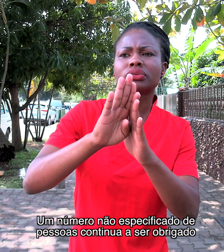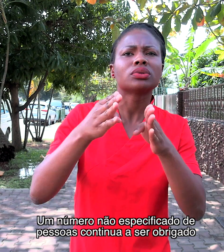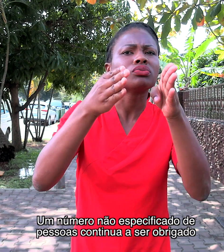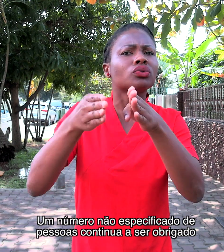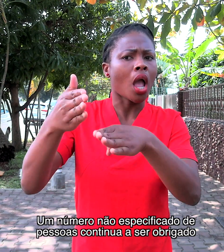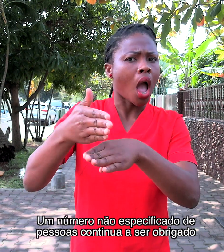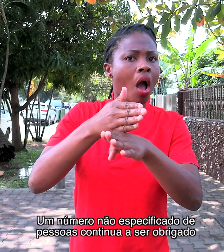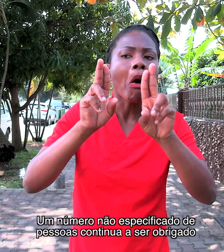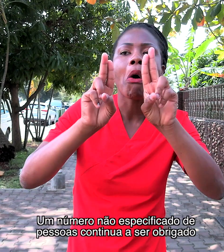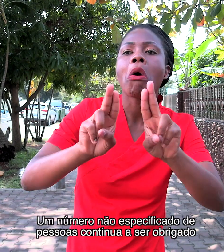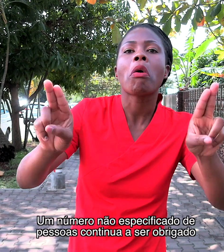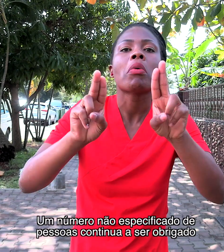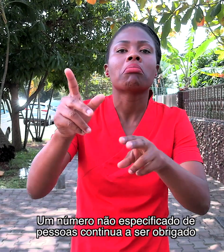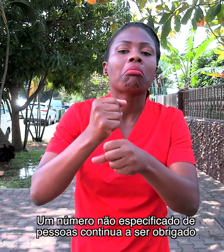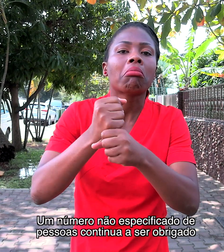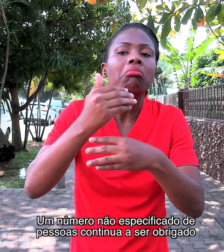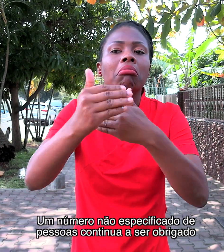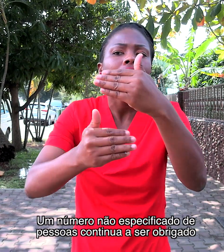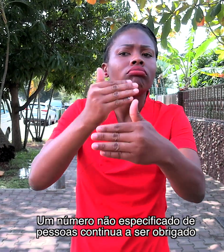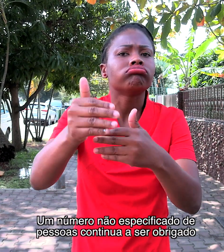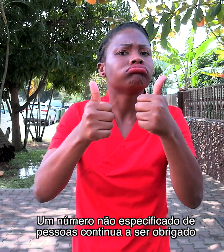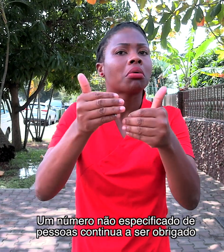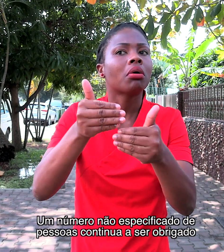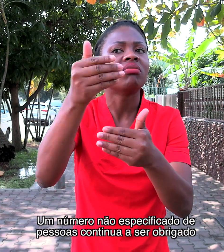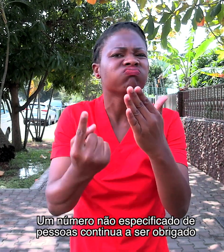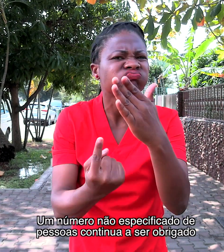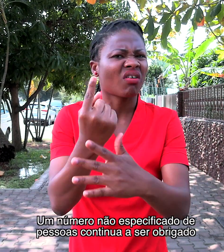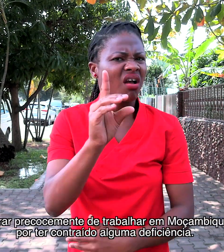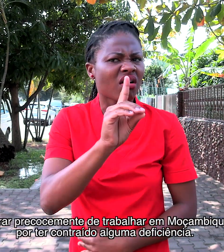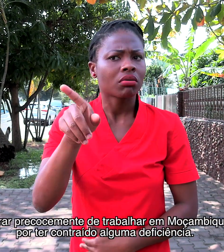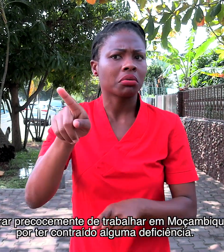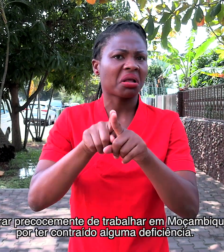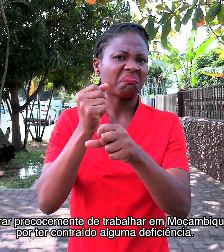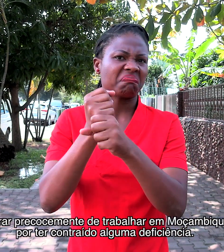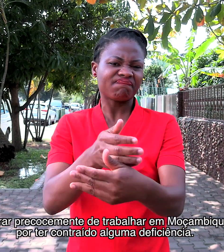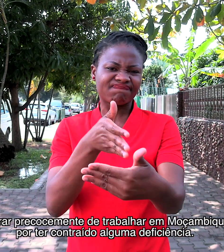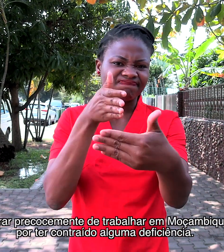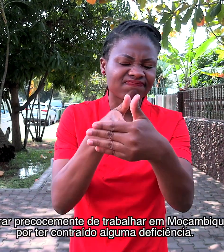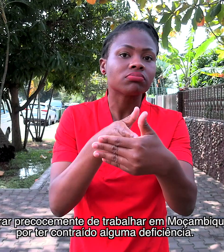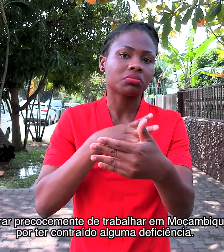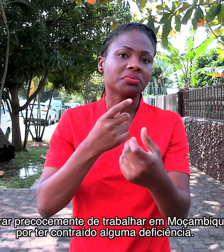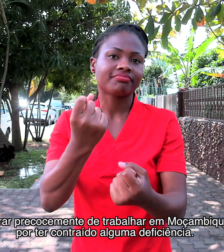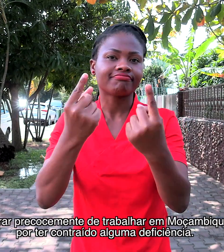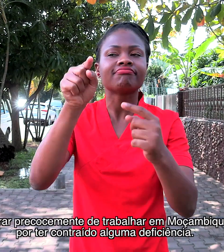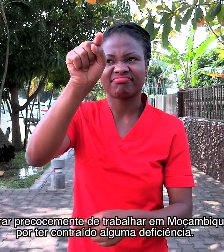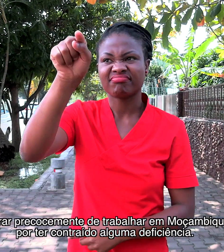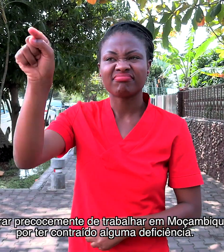Um número não especificado de pessoas continua a ser obrigado a parar precocemente de trabalhar em Moçambique, por ter